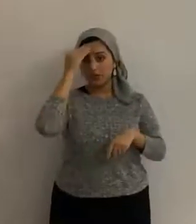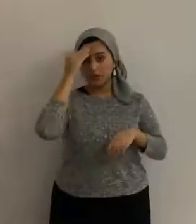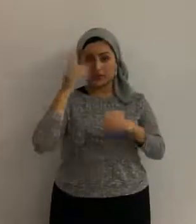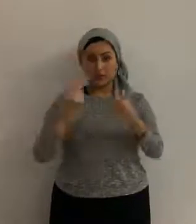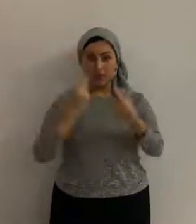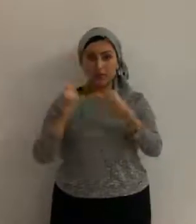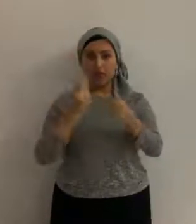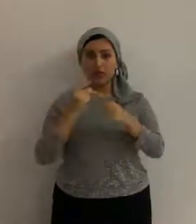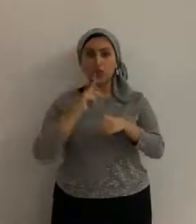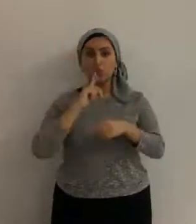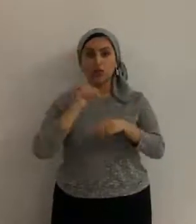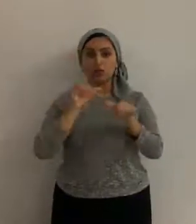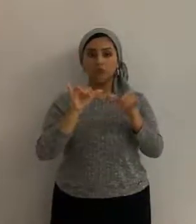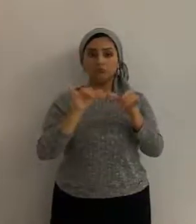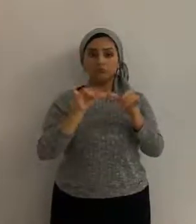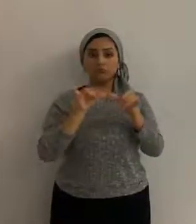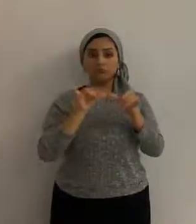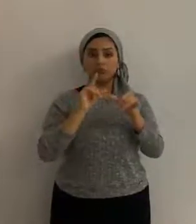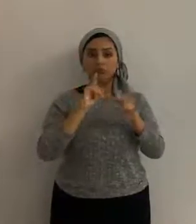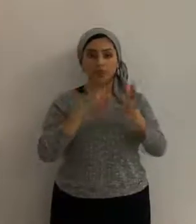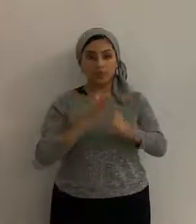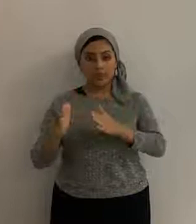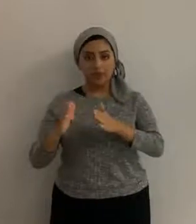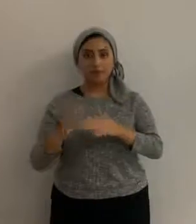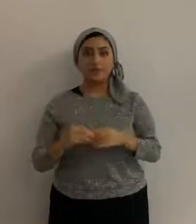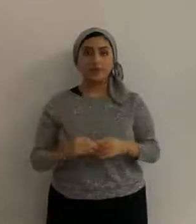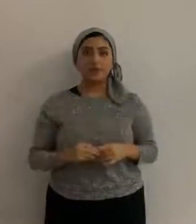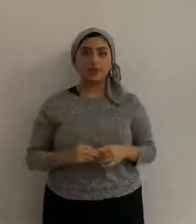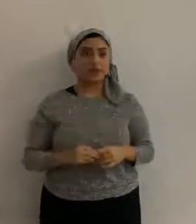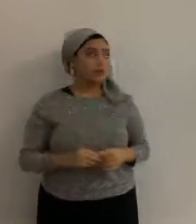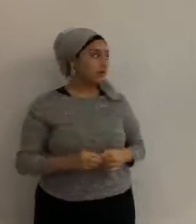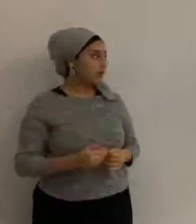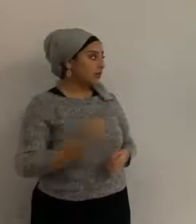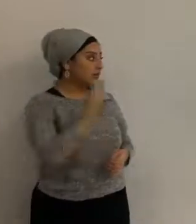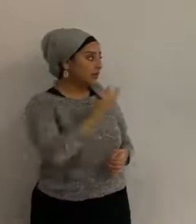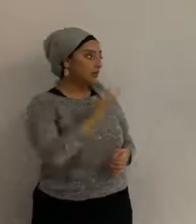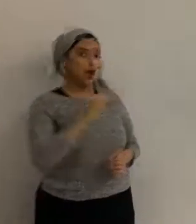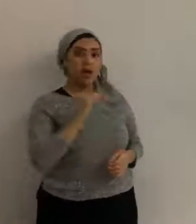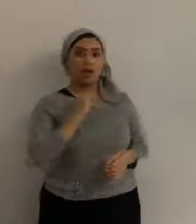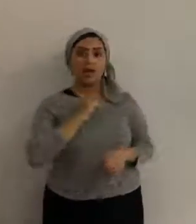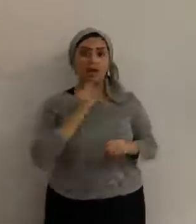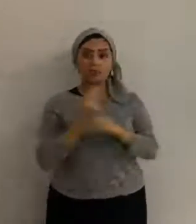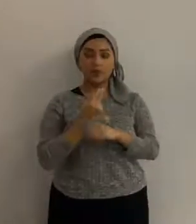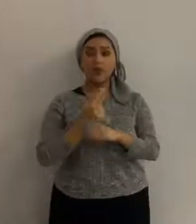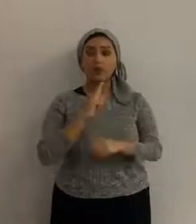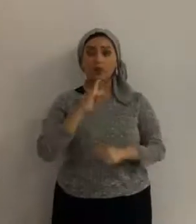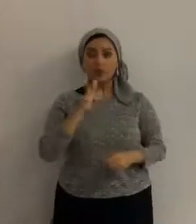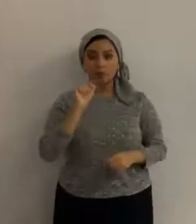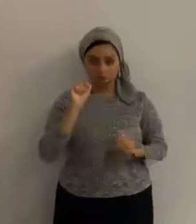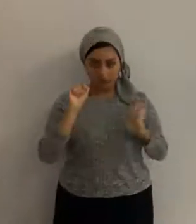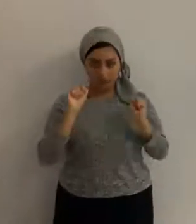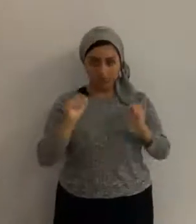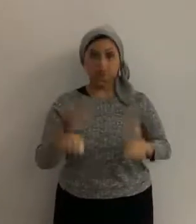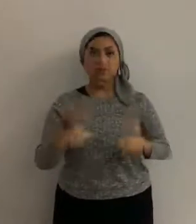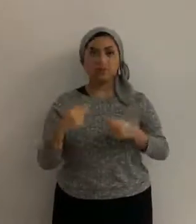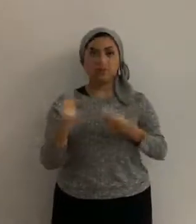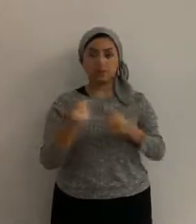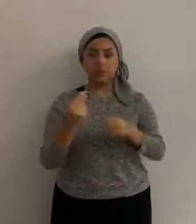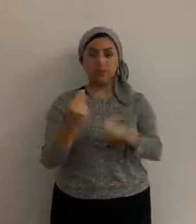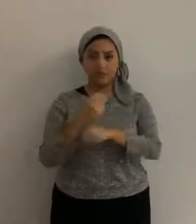las mediciones correspondientes. Esto es un método verdadero, real, se puede, funciona, sí